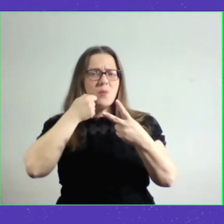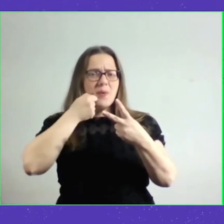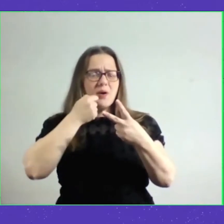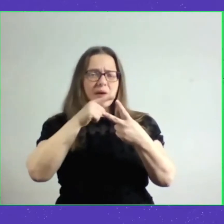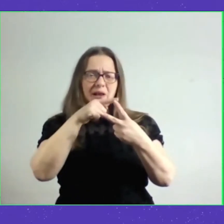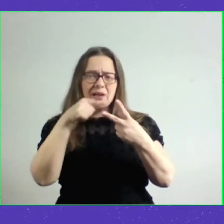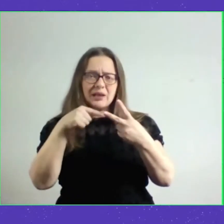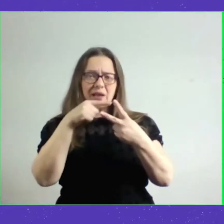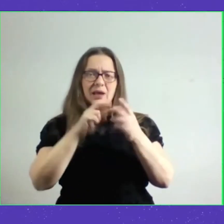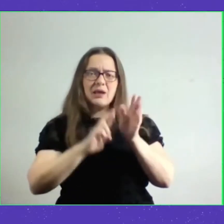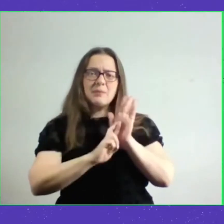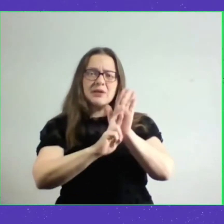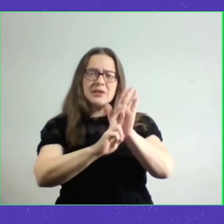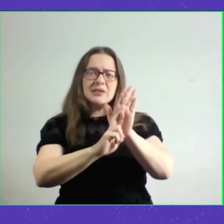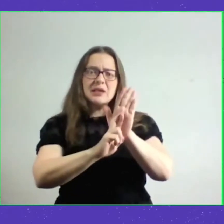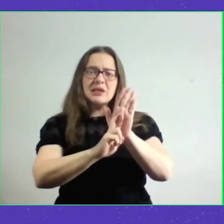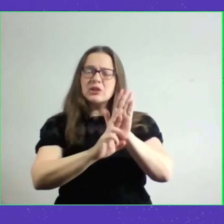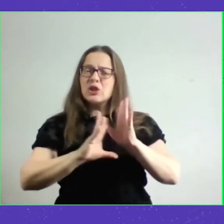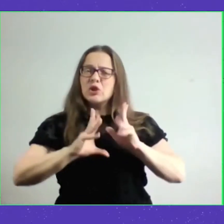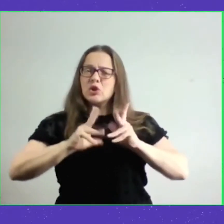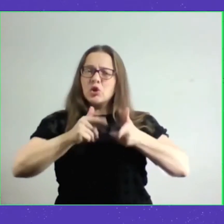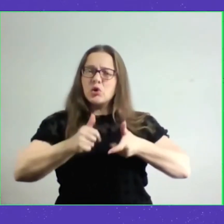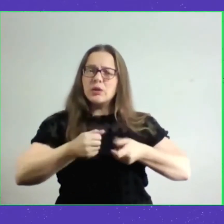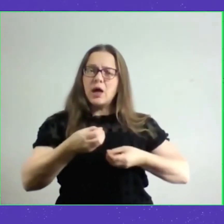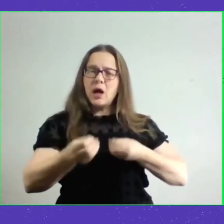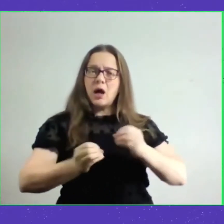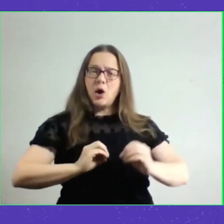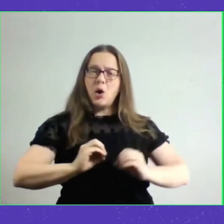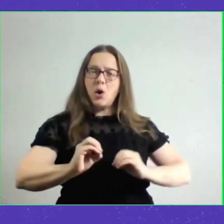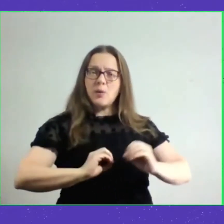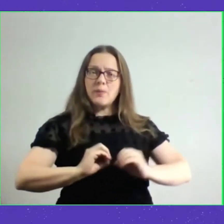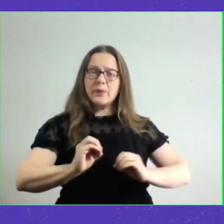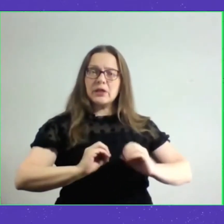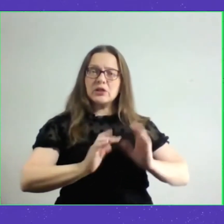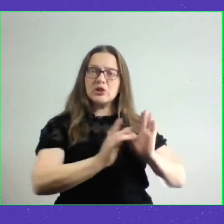que o Senhor realizou para produzir a igreja.